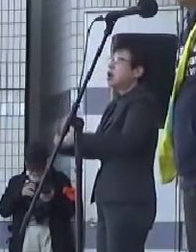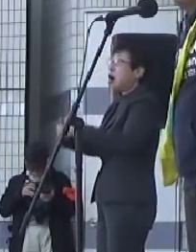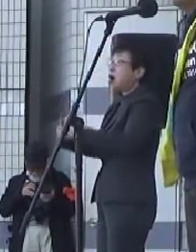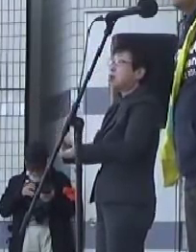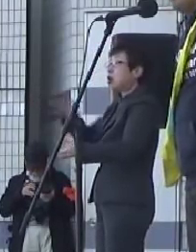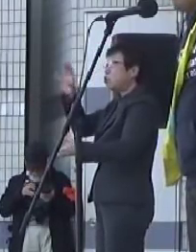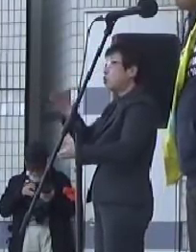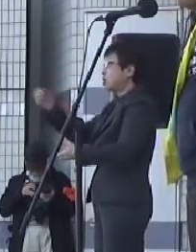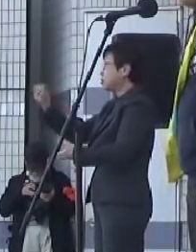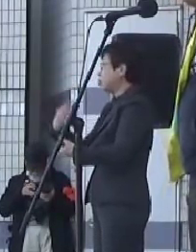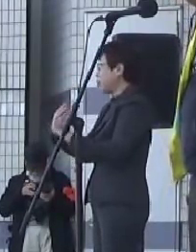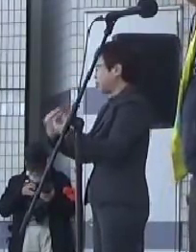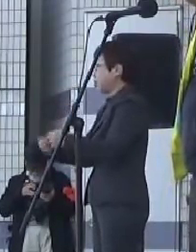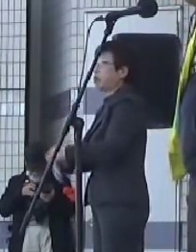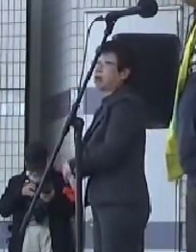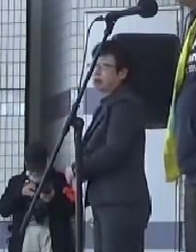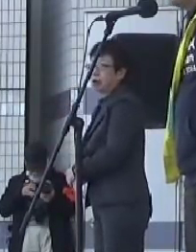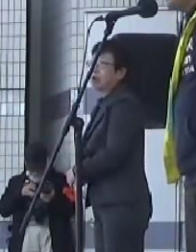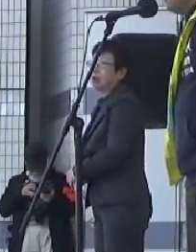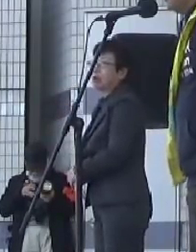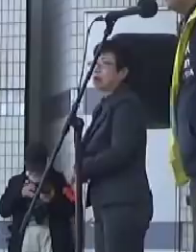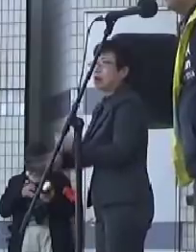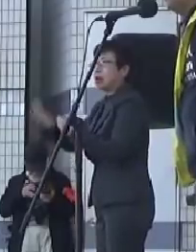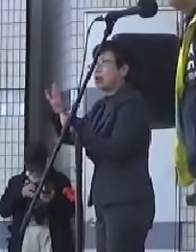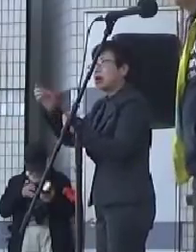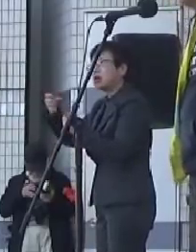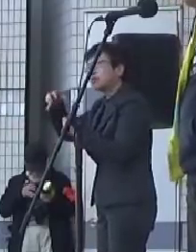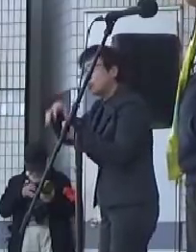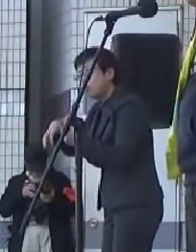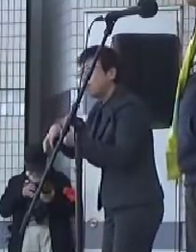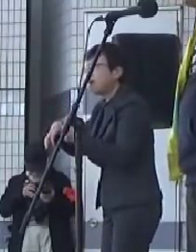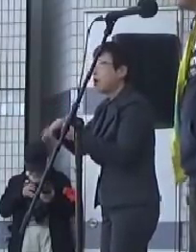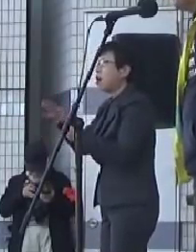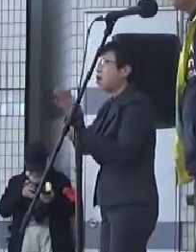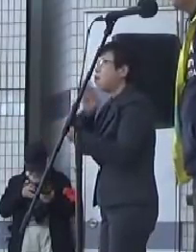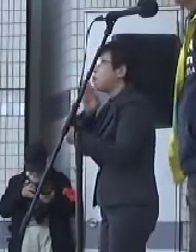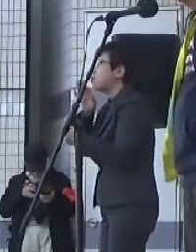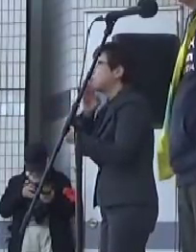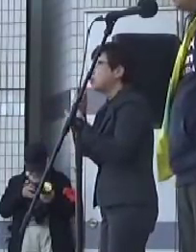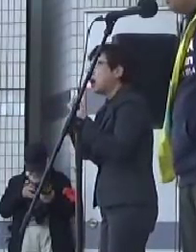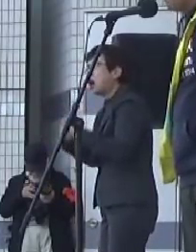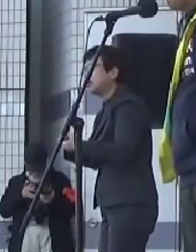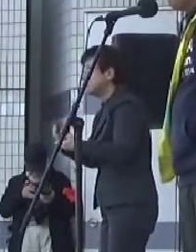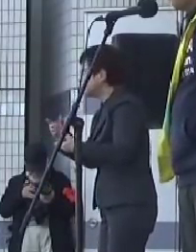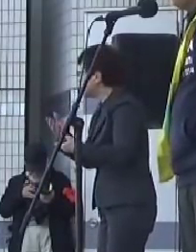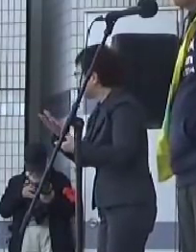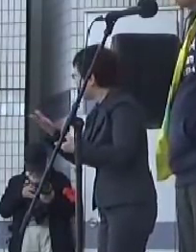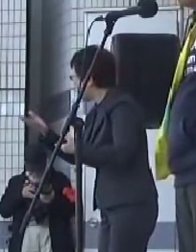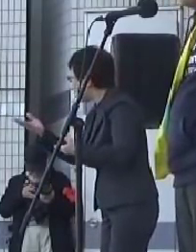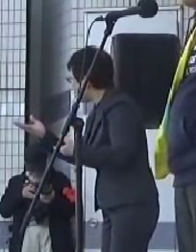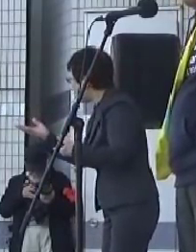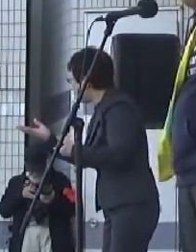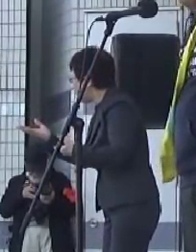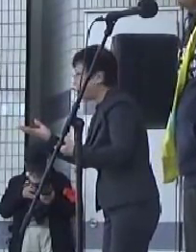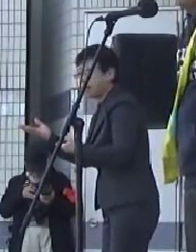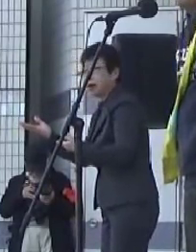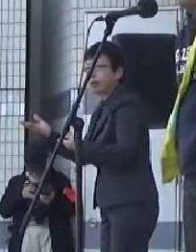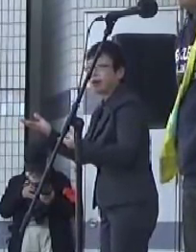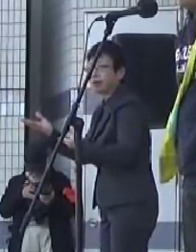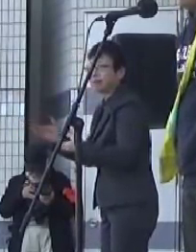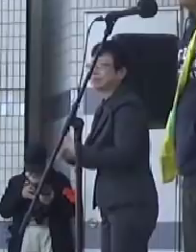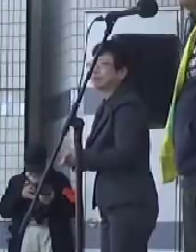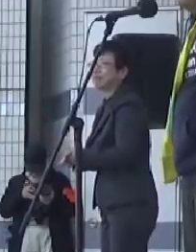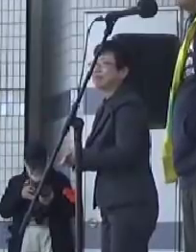も言っておられました。原発は本当に安全なものでしょうか。